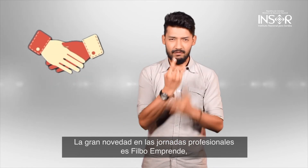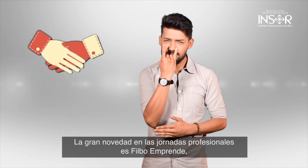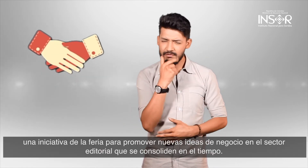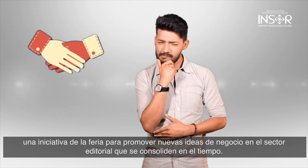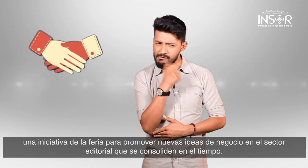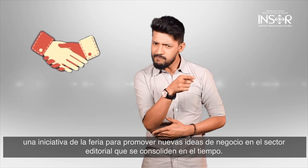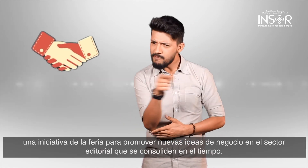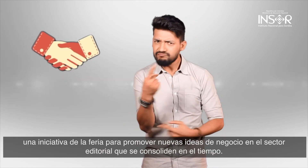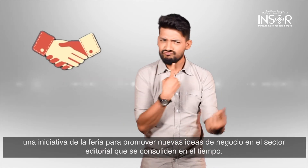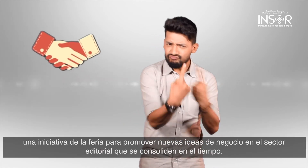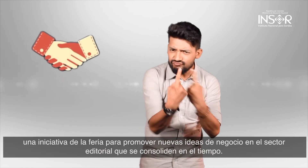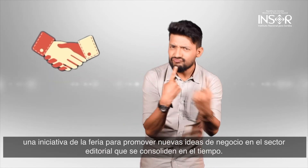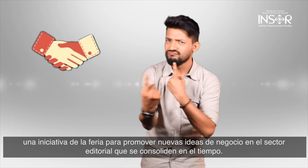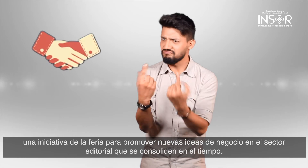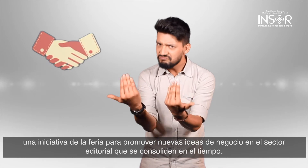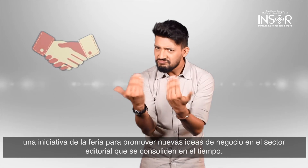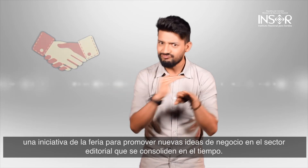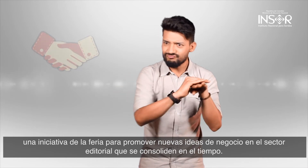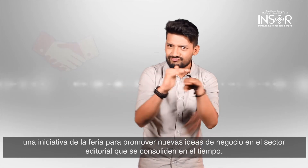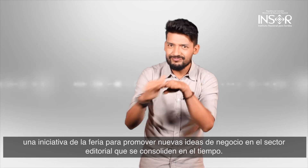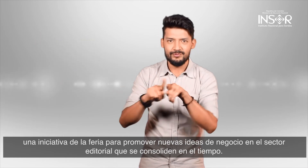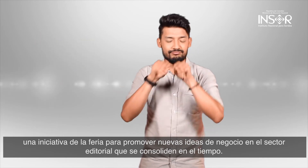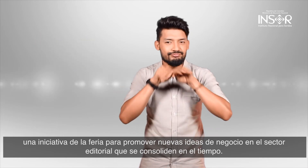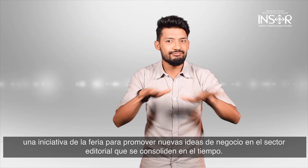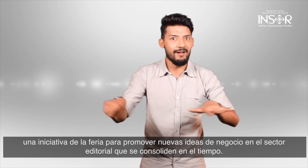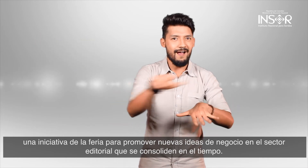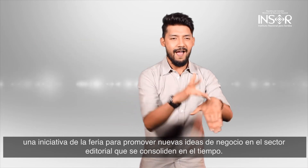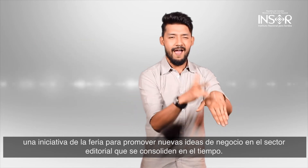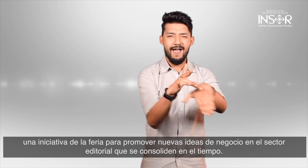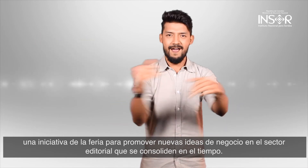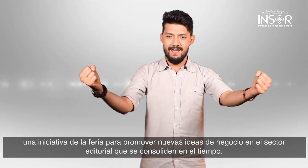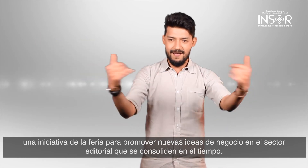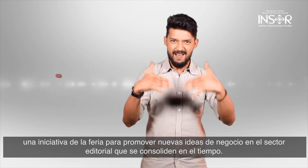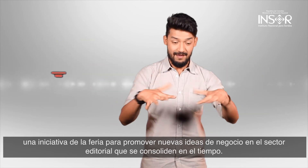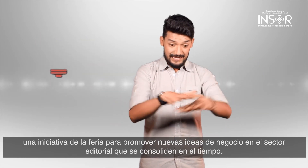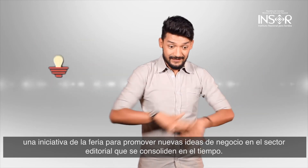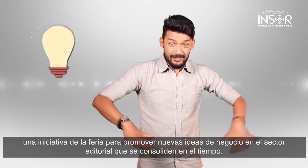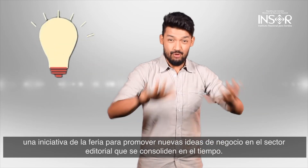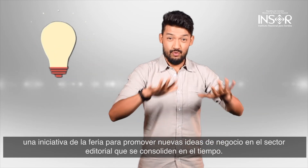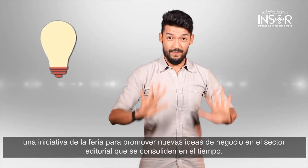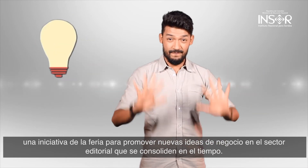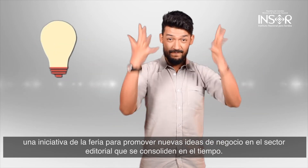Una iniciativa de la feria para promover nuevas ideas de negocios en el sector editorial que se consoliden en el tiempo